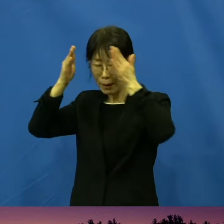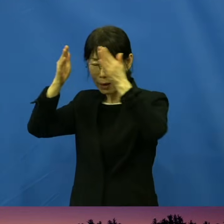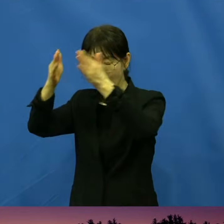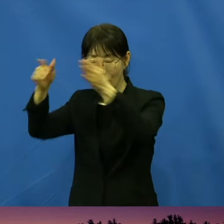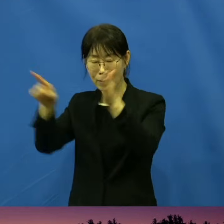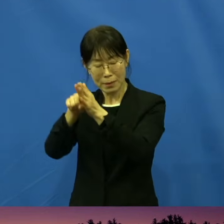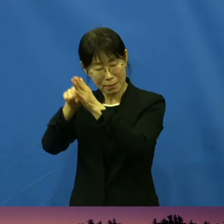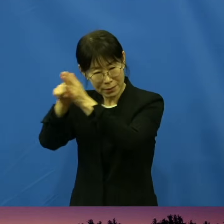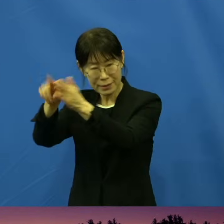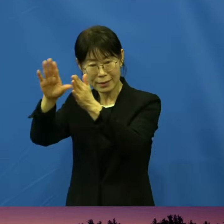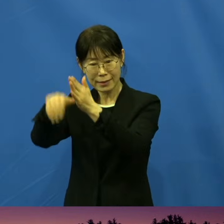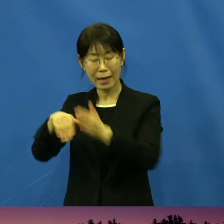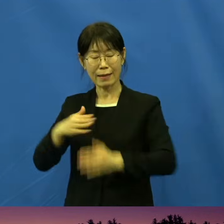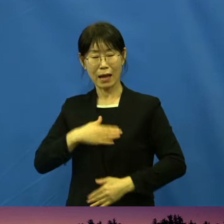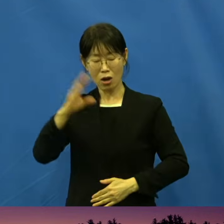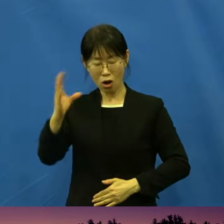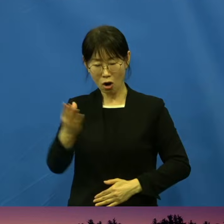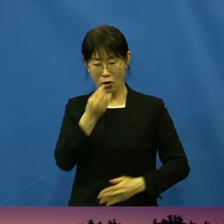성화가 일어나는 거예요.